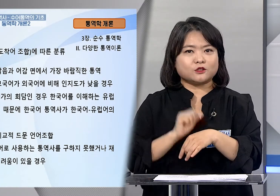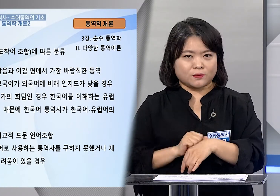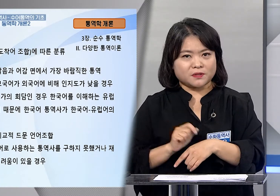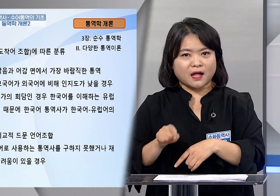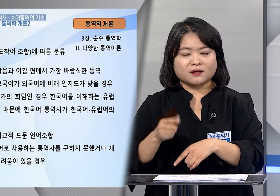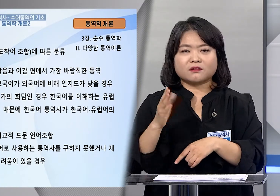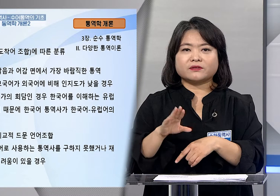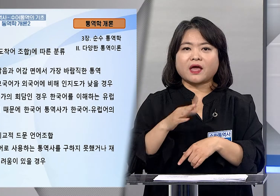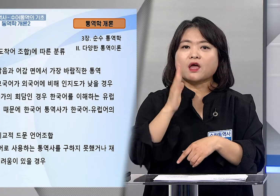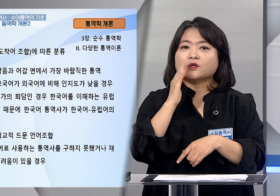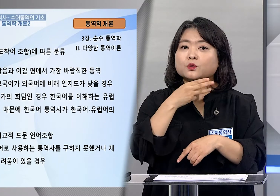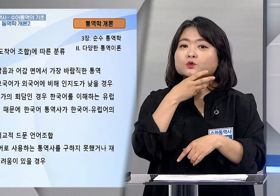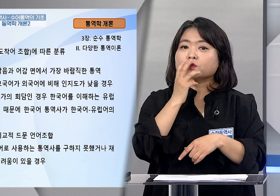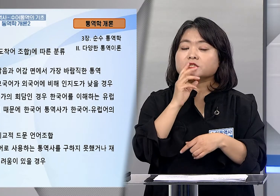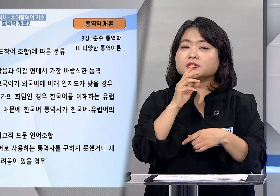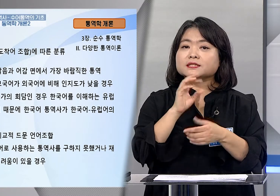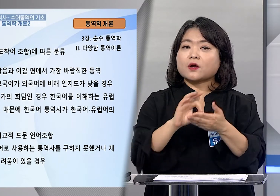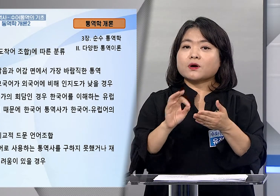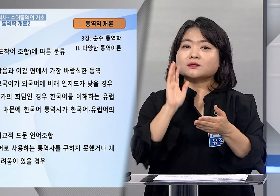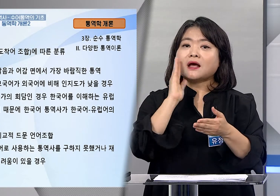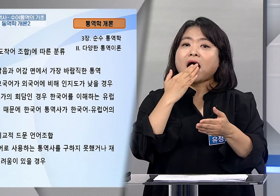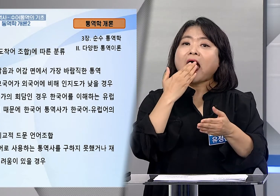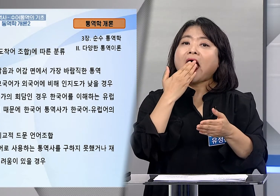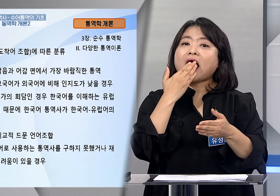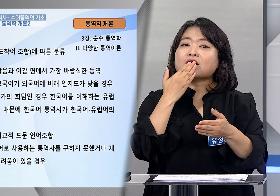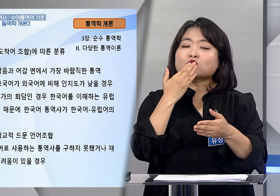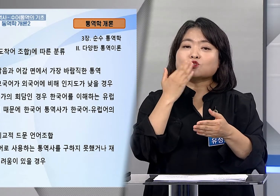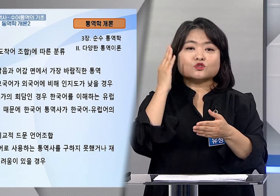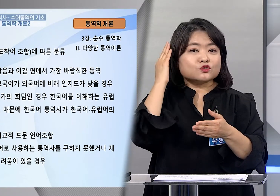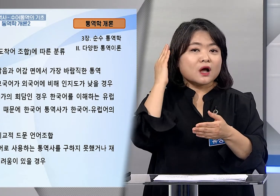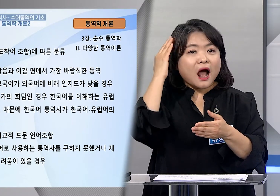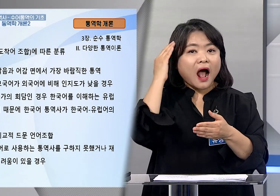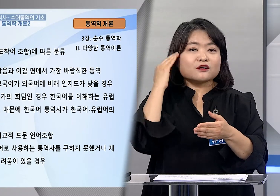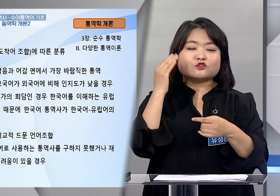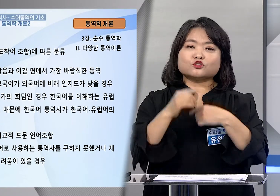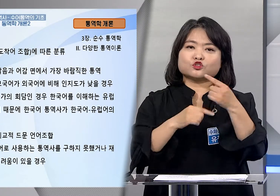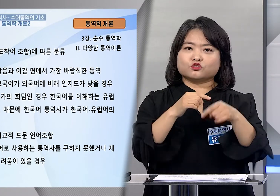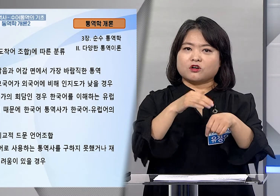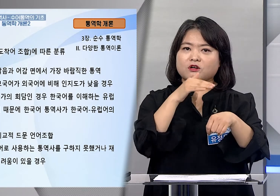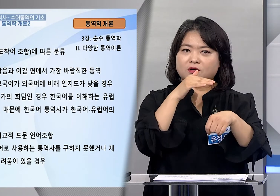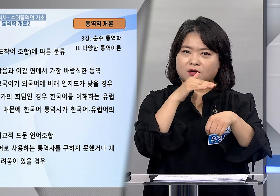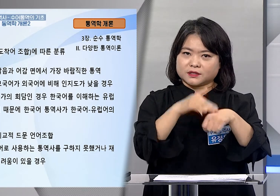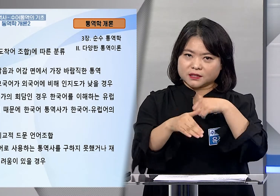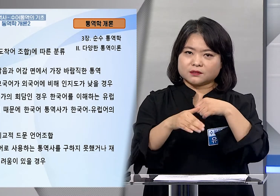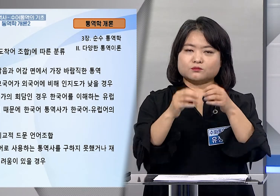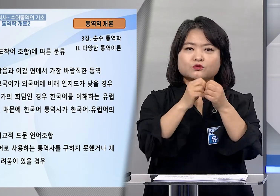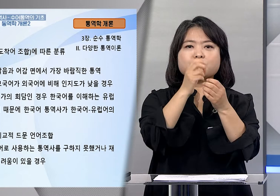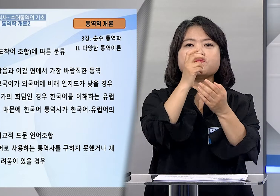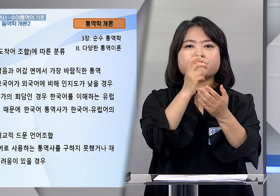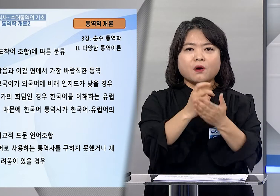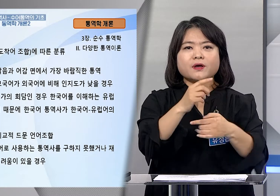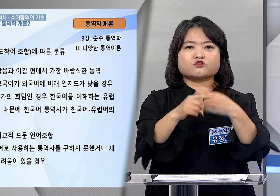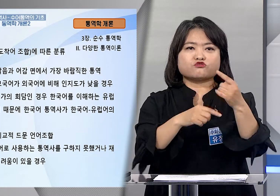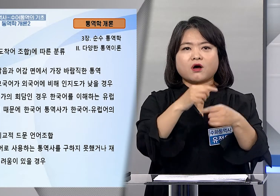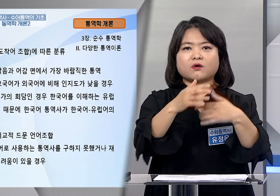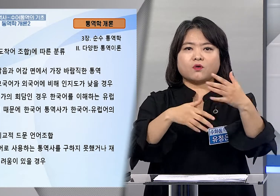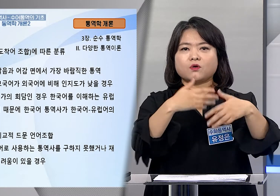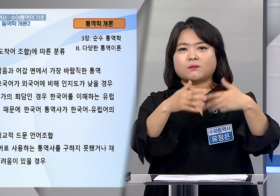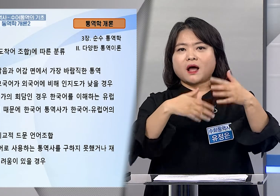됩니다. 그런데 농노인들이 사용하는 한국 수어식 문법의 수어로 막